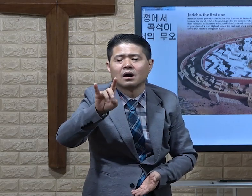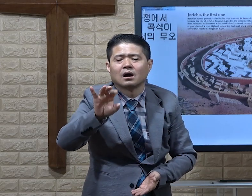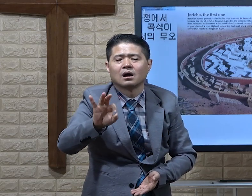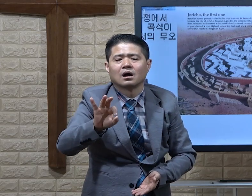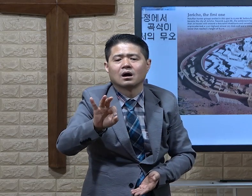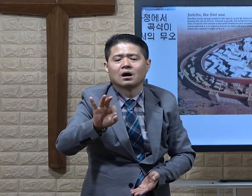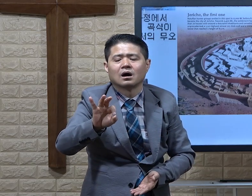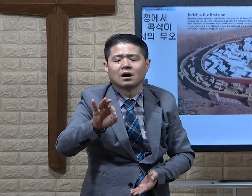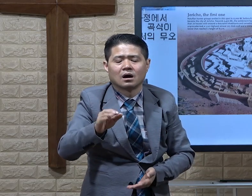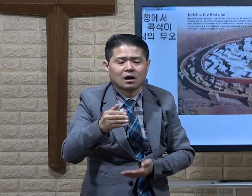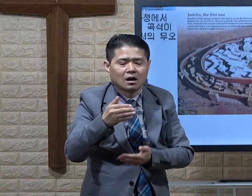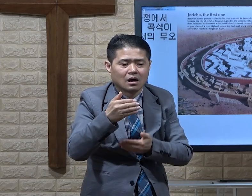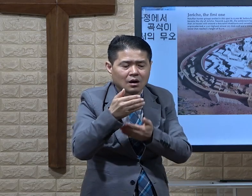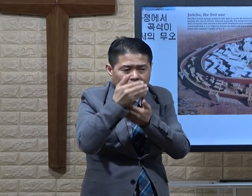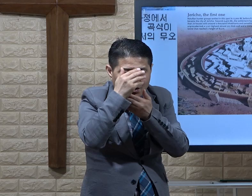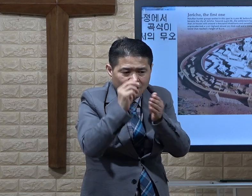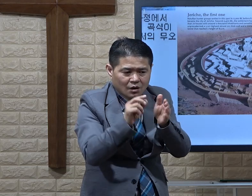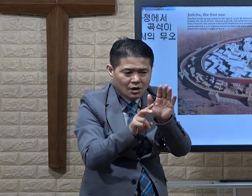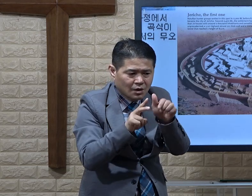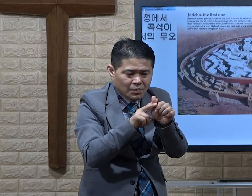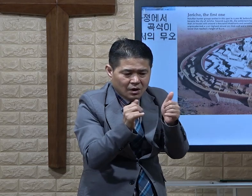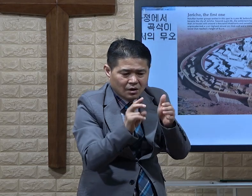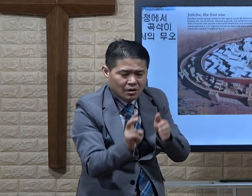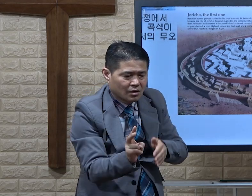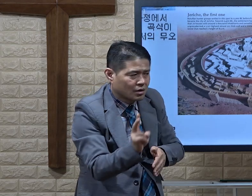이 기생이었는데요.